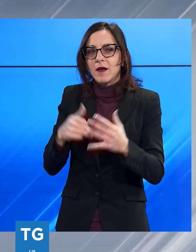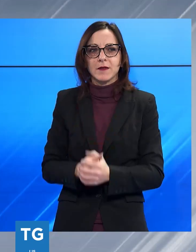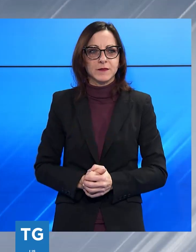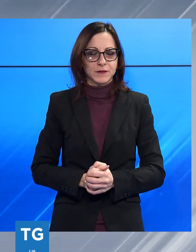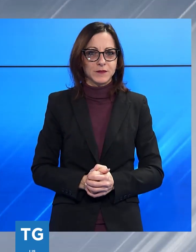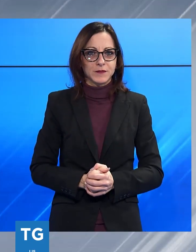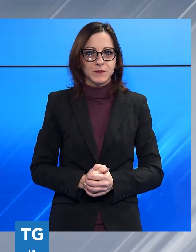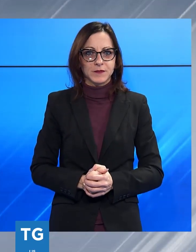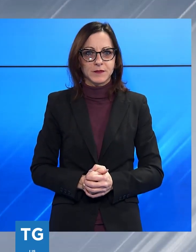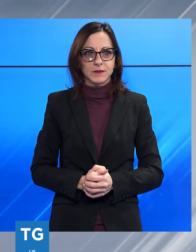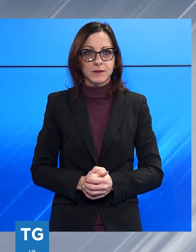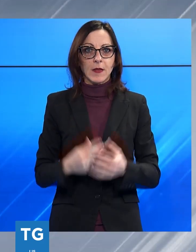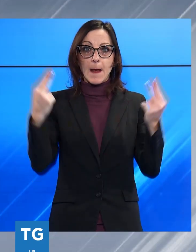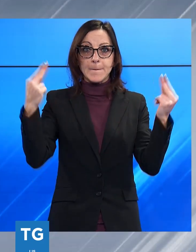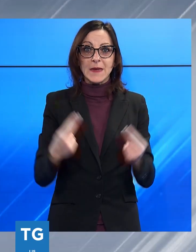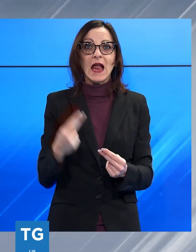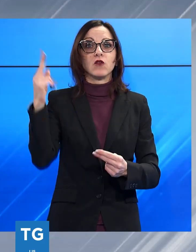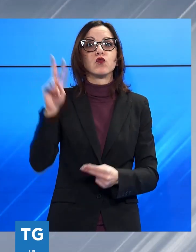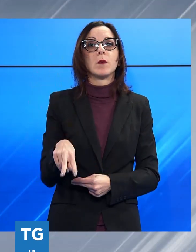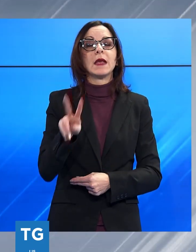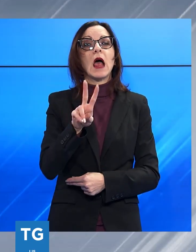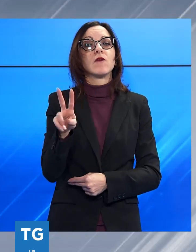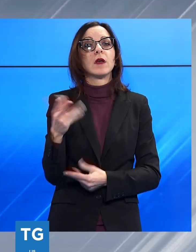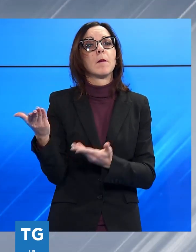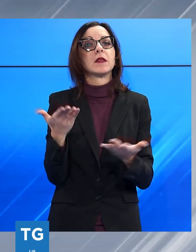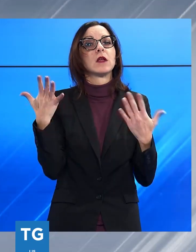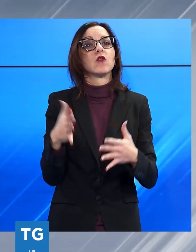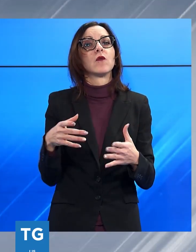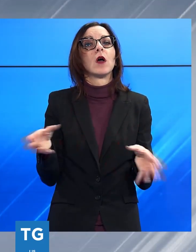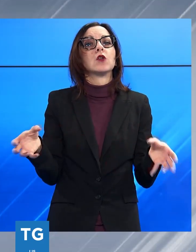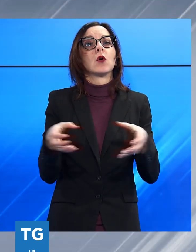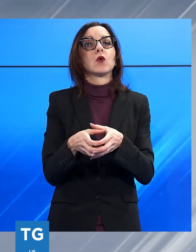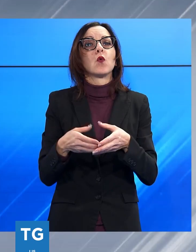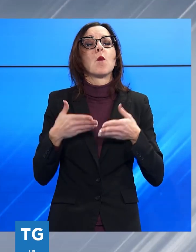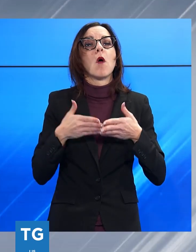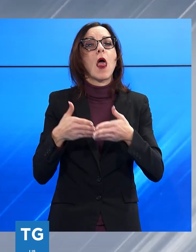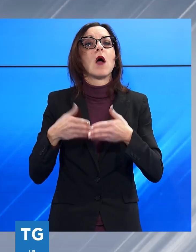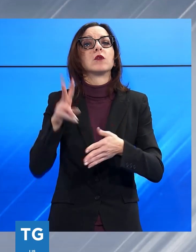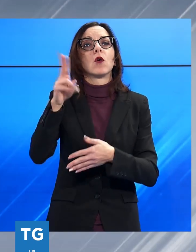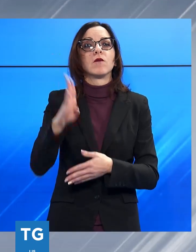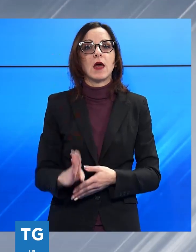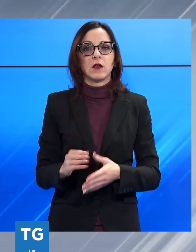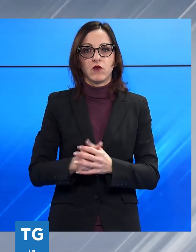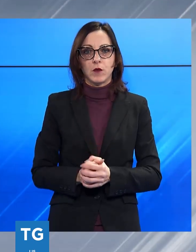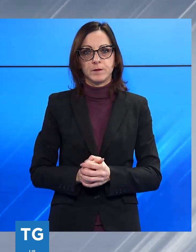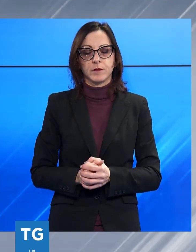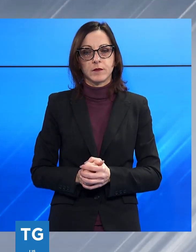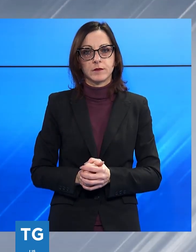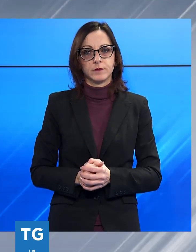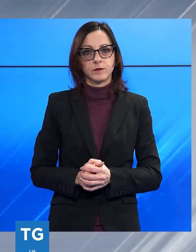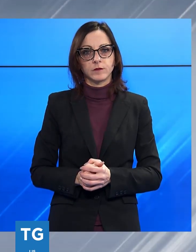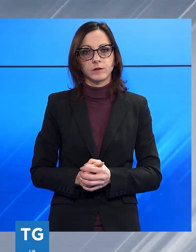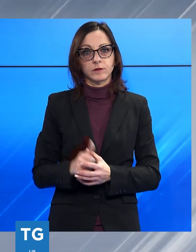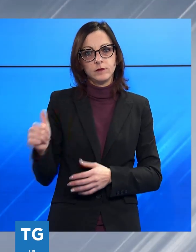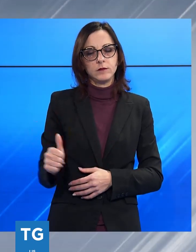chiudiamo con il bilancio del 2022 presentato dal club nautico di Viareggio dopo due anni molto